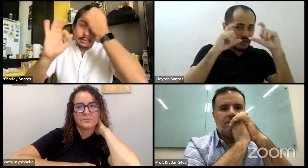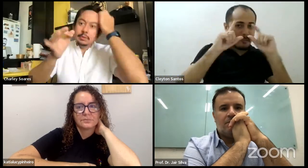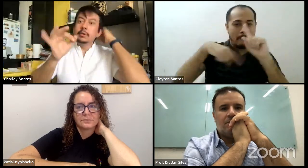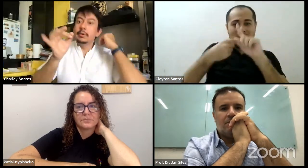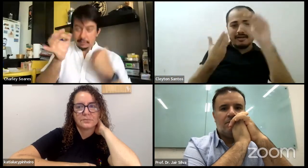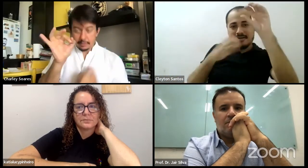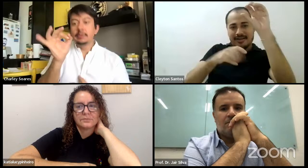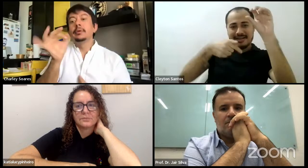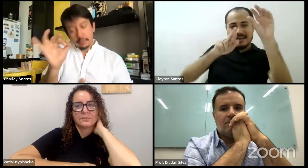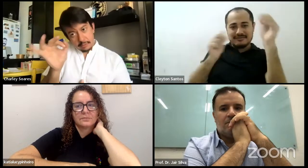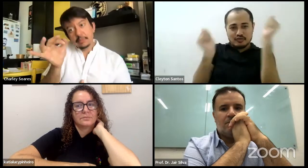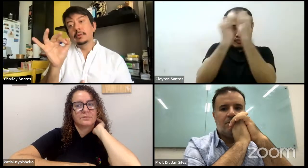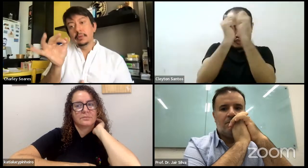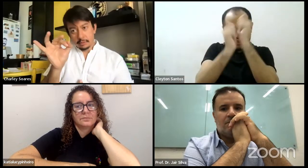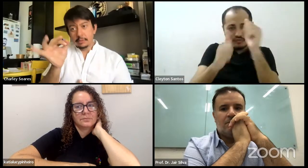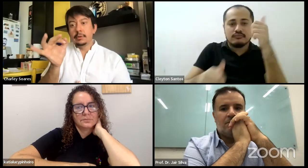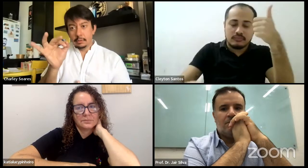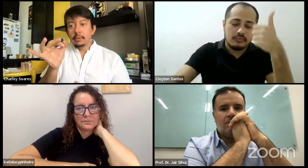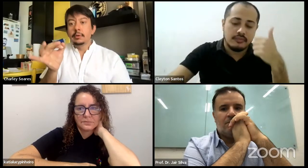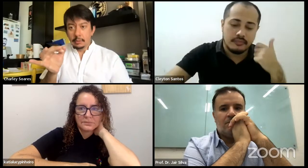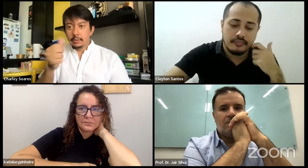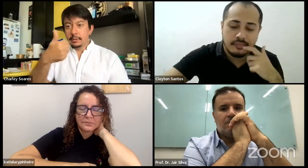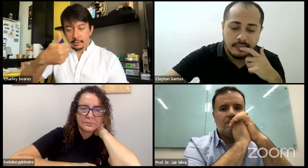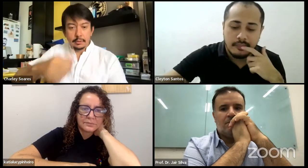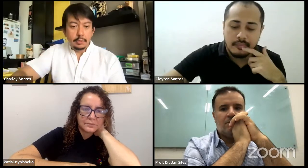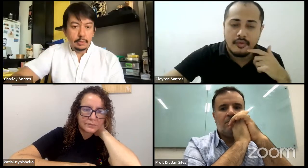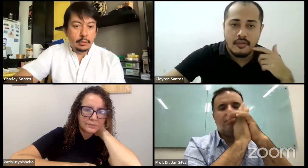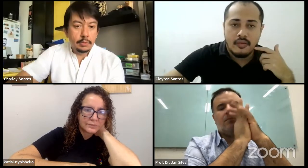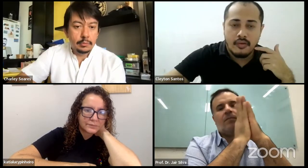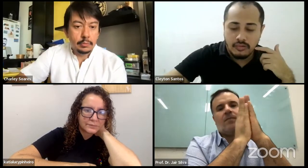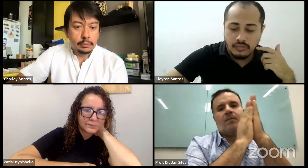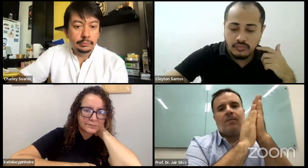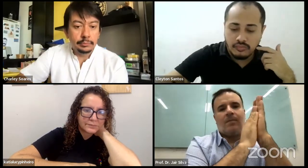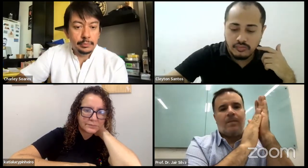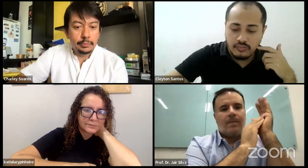E você vê o que é melhor para você na hora da correção.